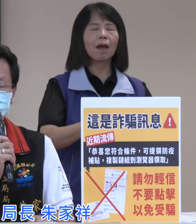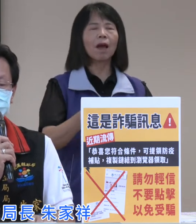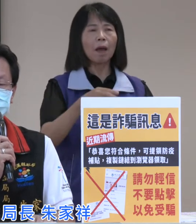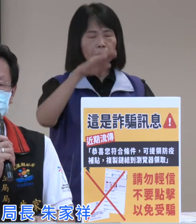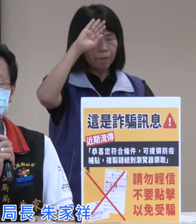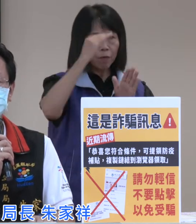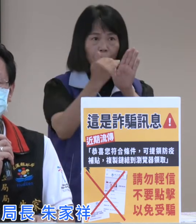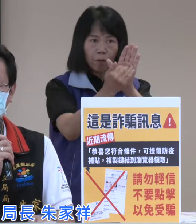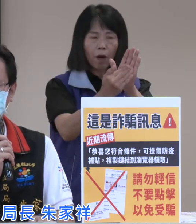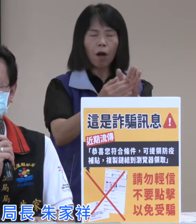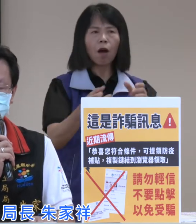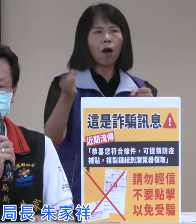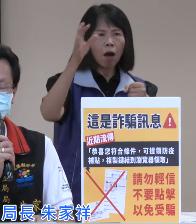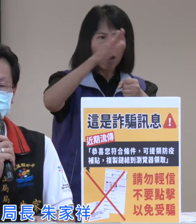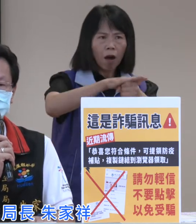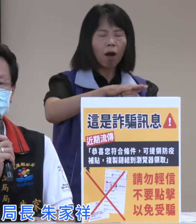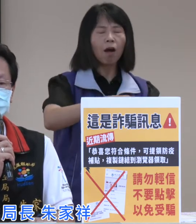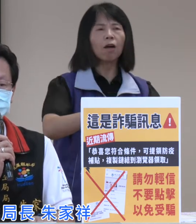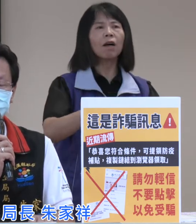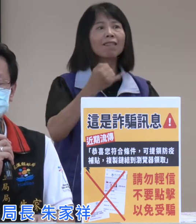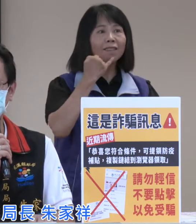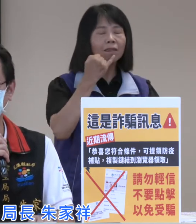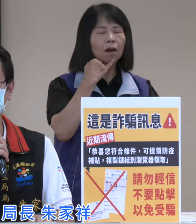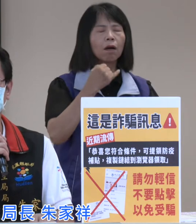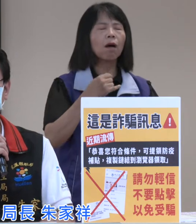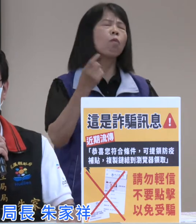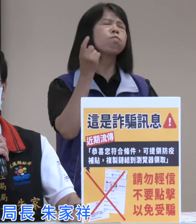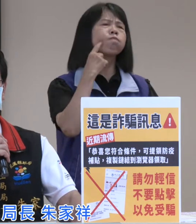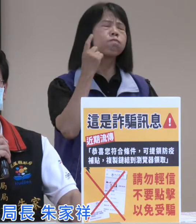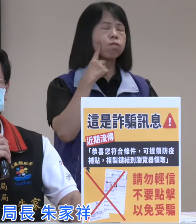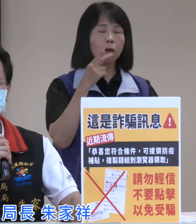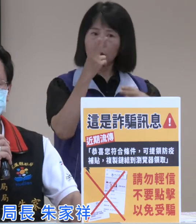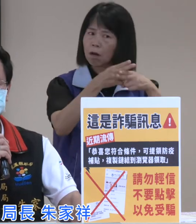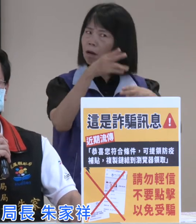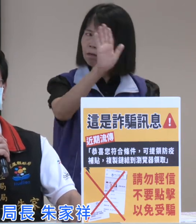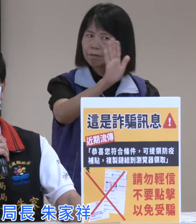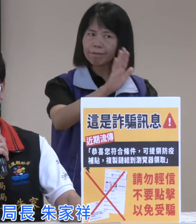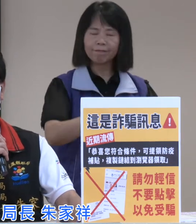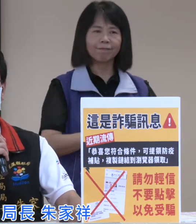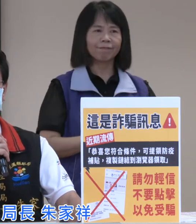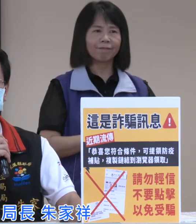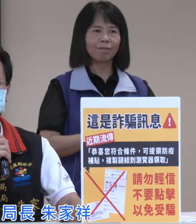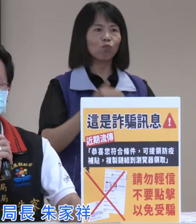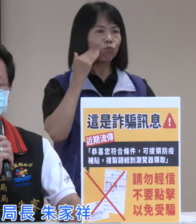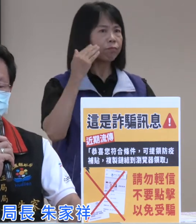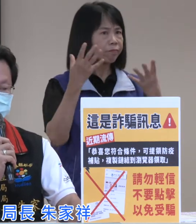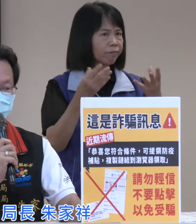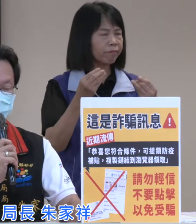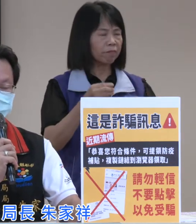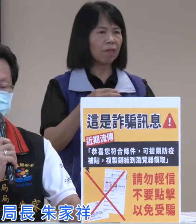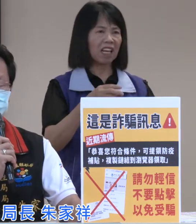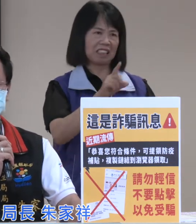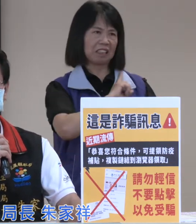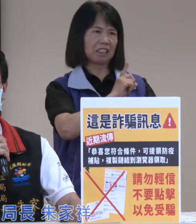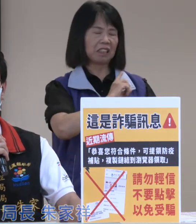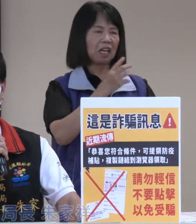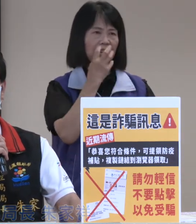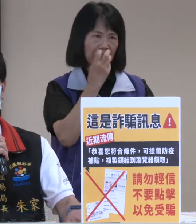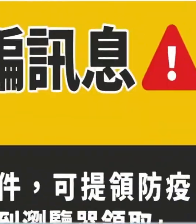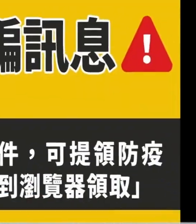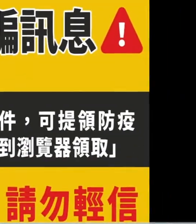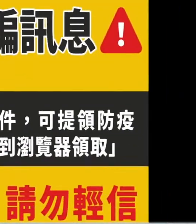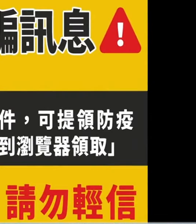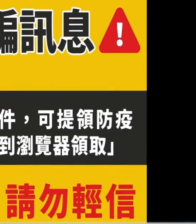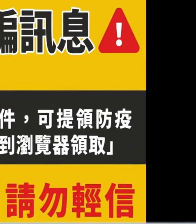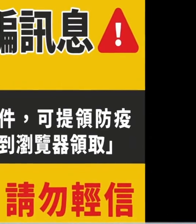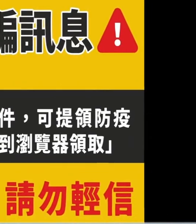贴，也是假讯息，千万不要相信啊，免得自己受到一些损伤，受到一些伤害。